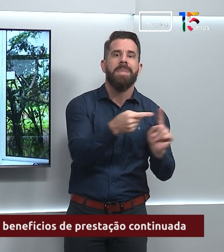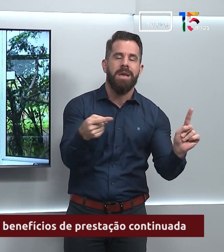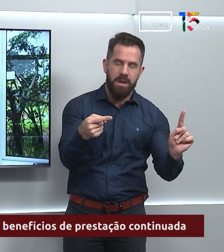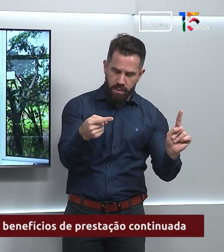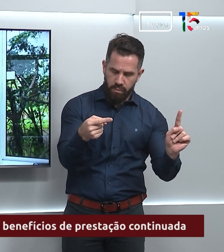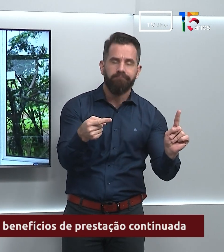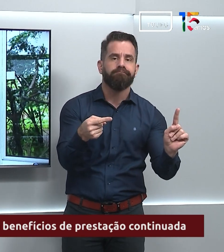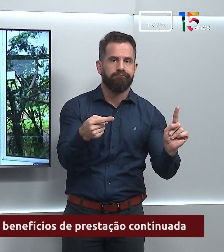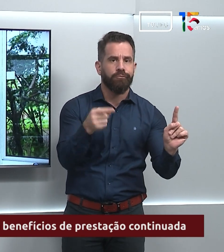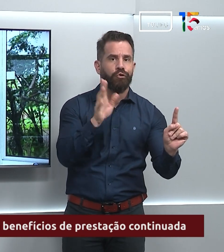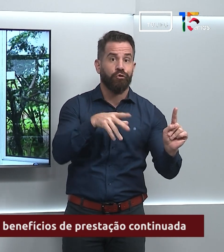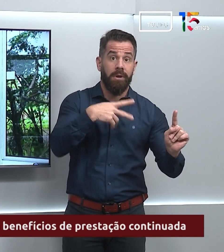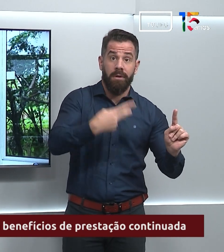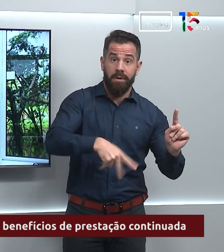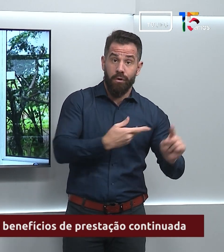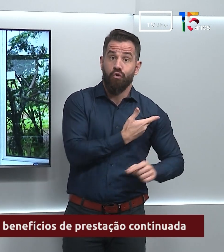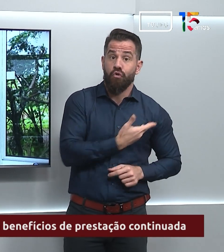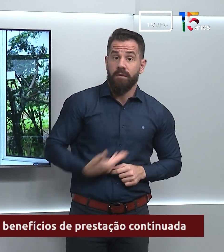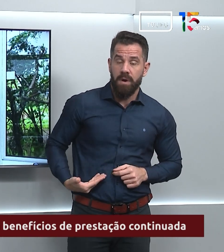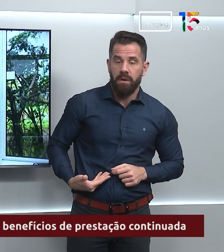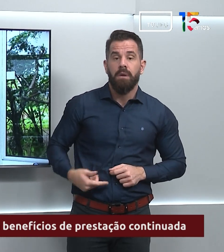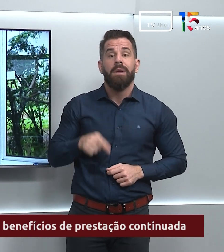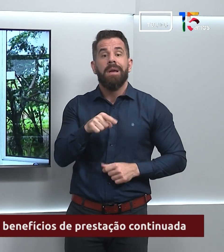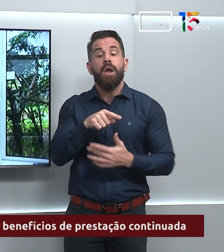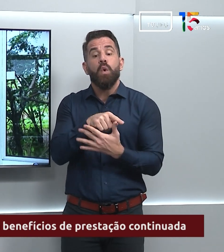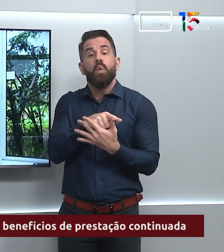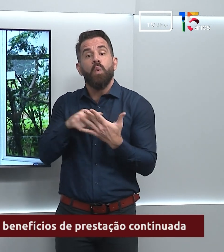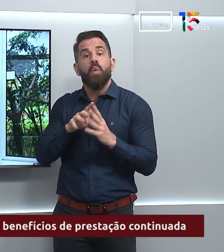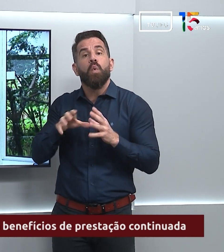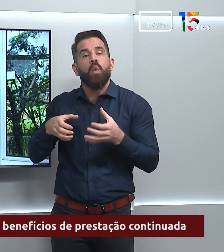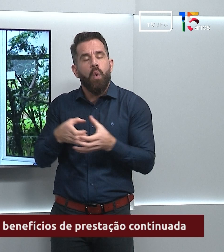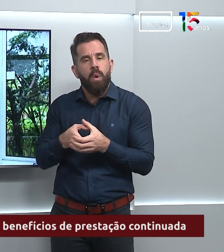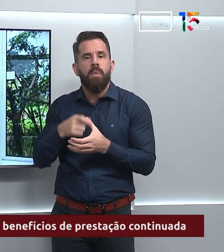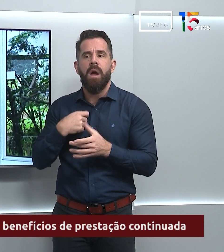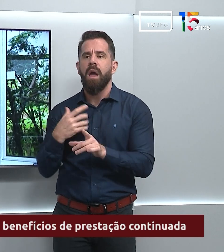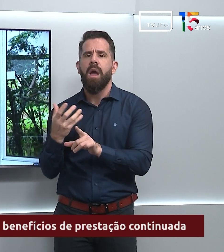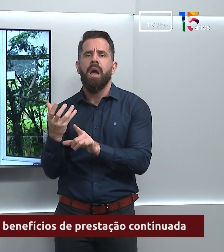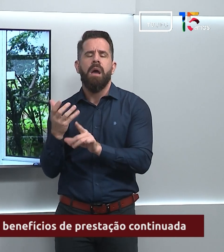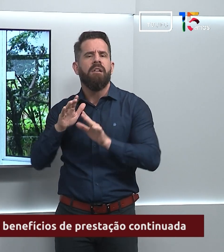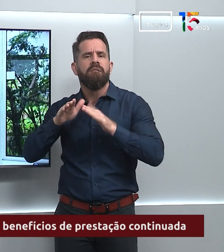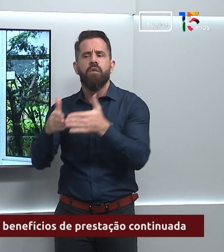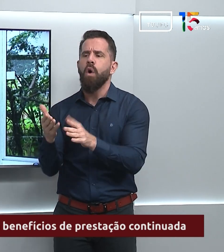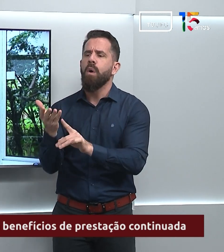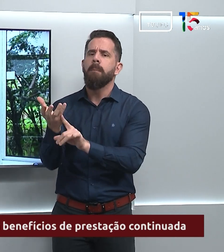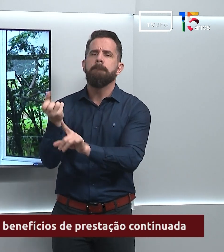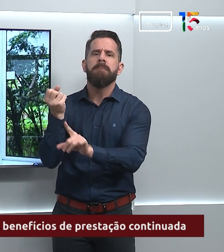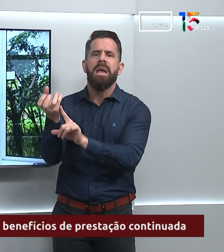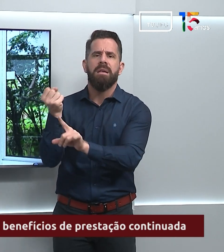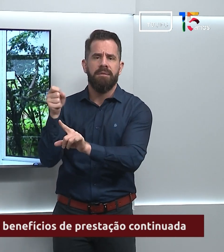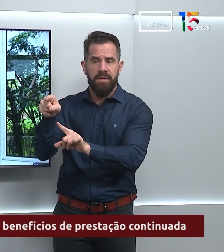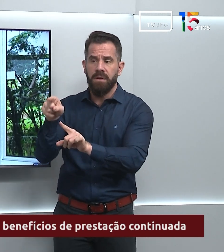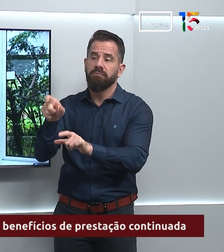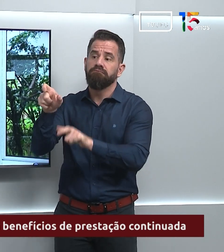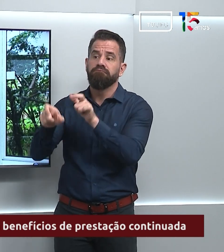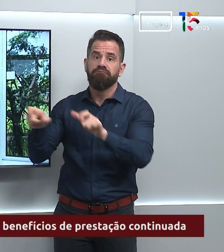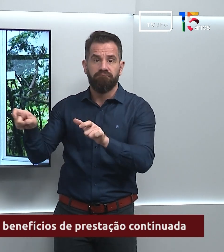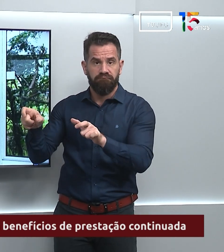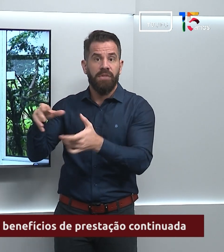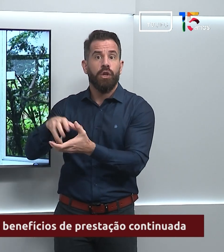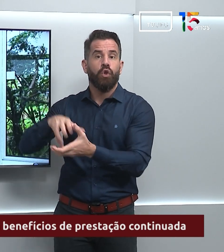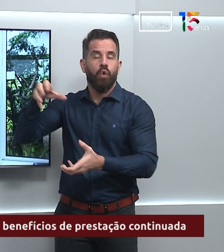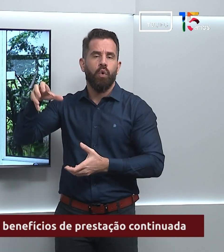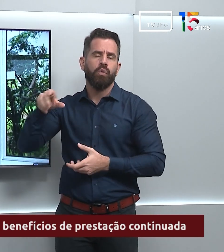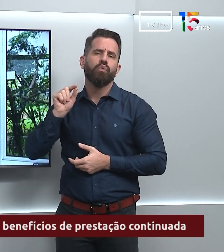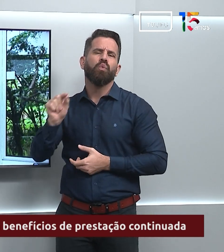no benefício de prestação continuada. O que é isso? É um benefício que distribui para idosos com mais de